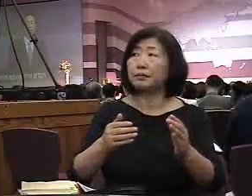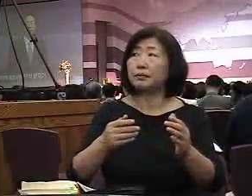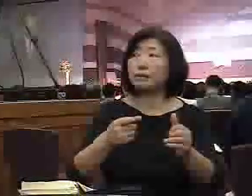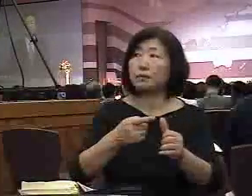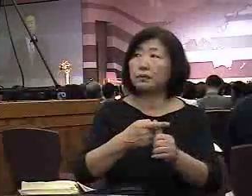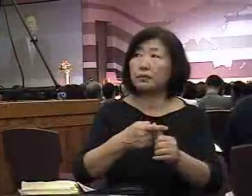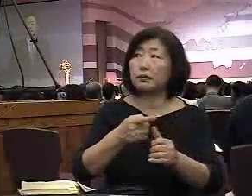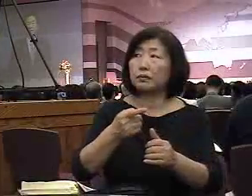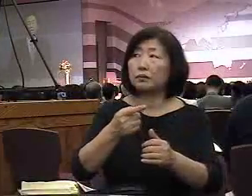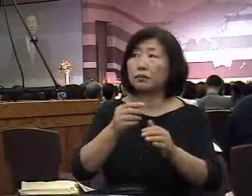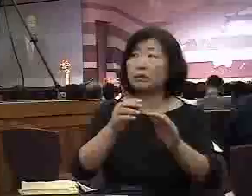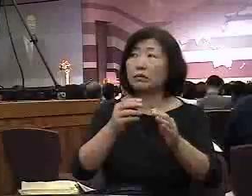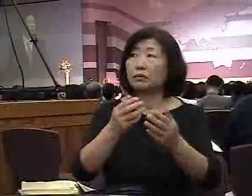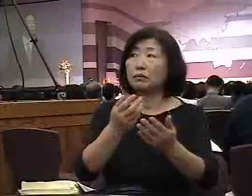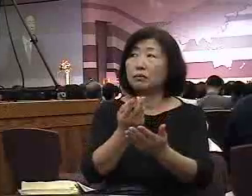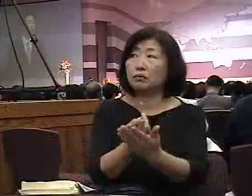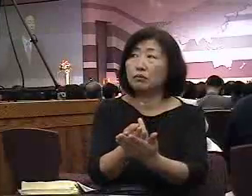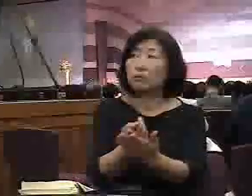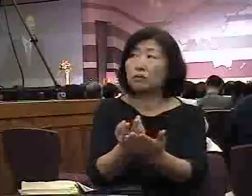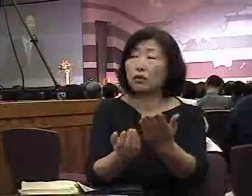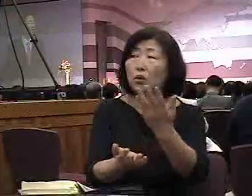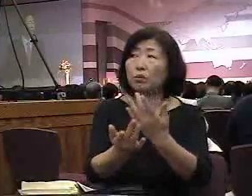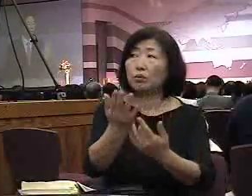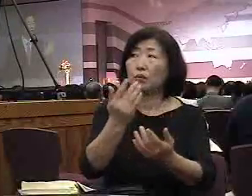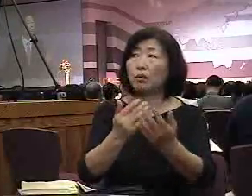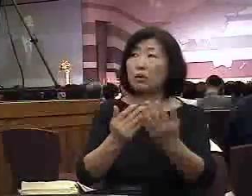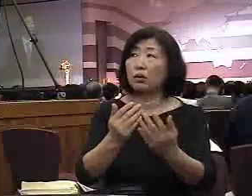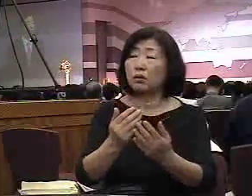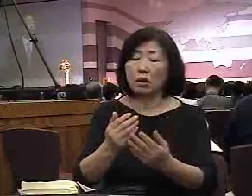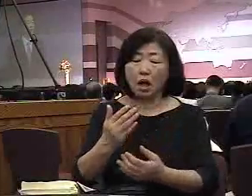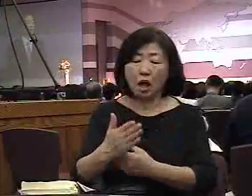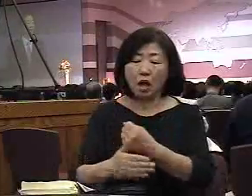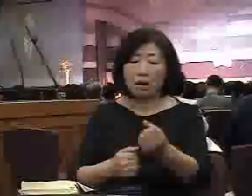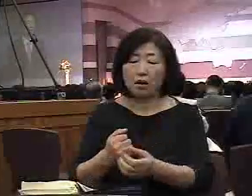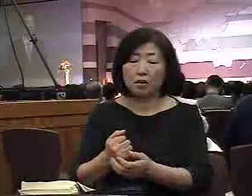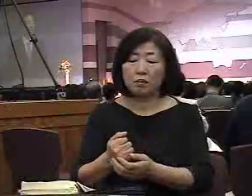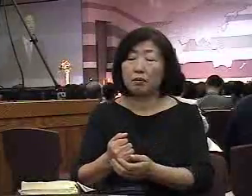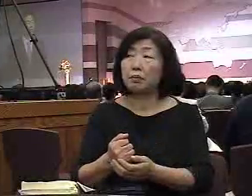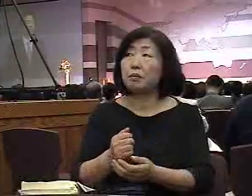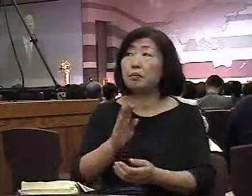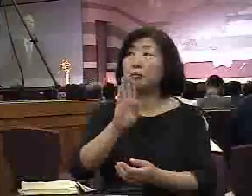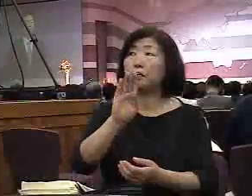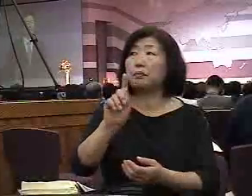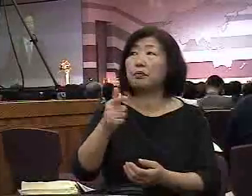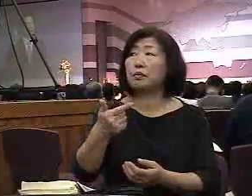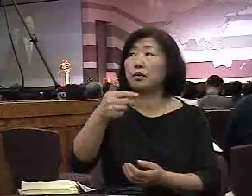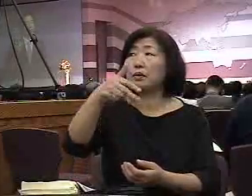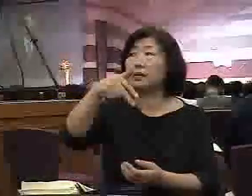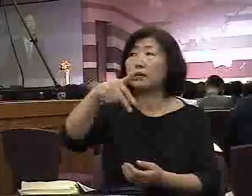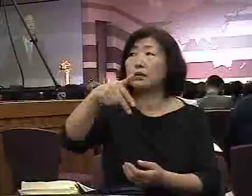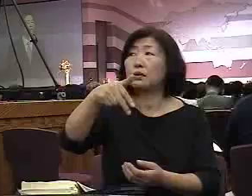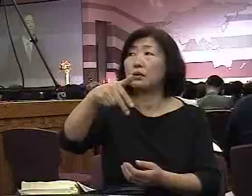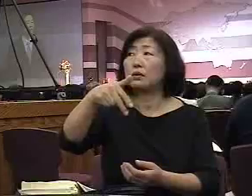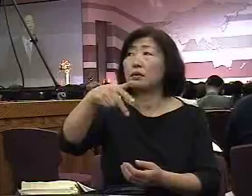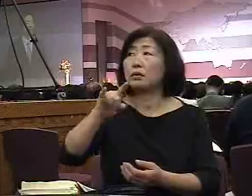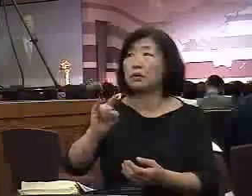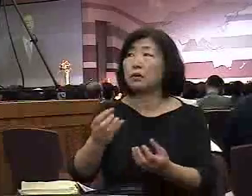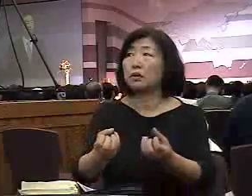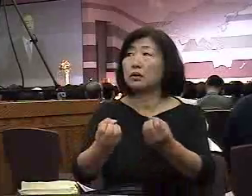말씀하시는 것입니다. 요즘 우리는 하나님께 번제로 드린다는 것이 뭔지를 잘 모릅니다. 근데 이스라엘 사람들은 감이 딱 오는